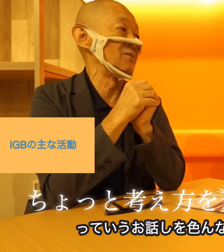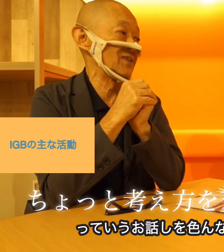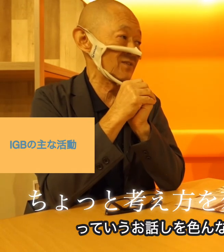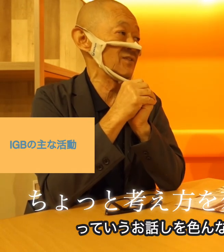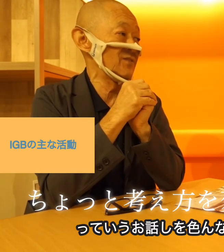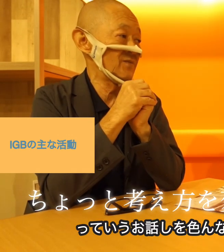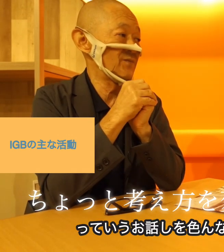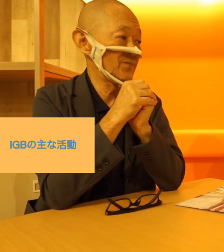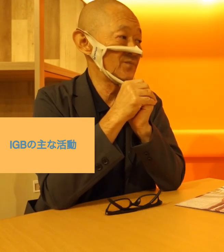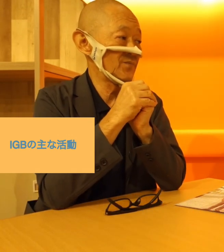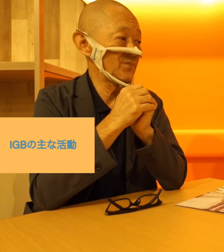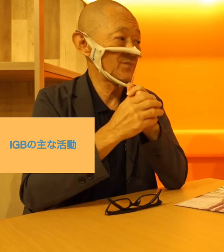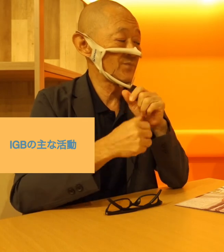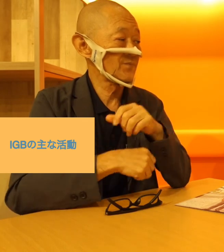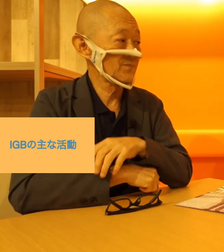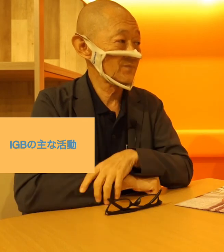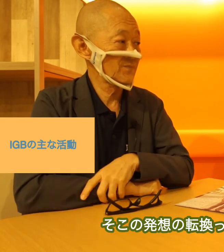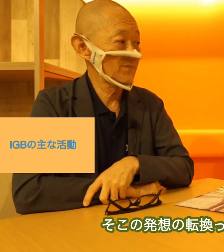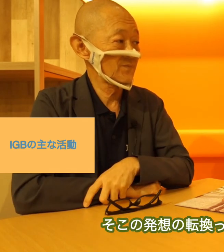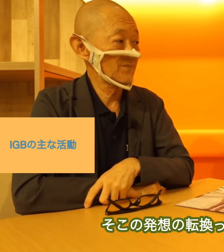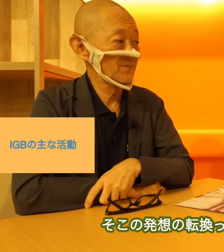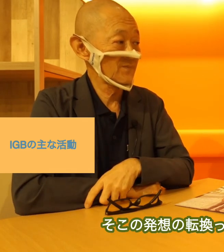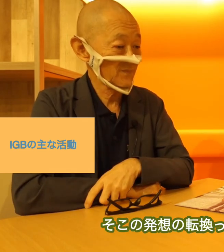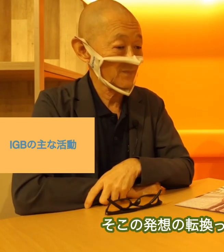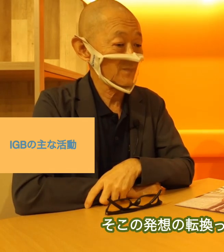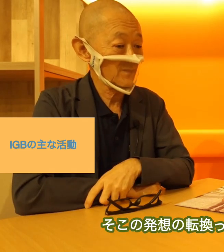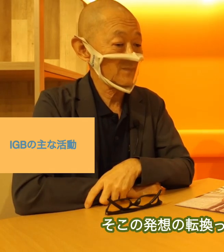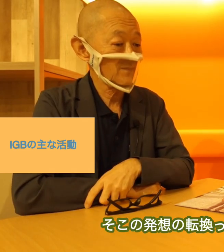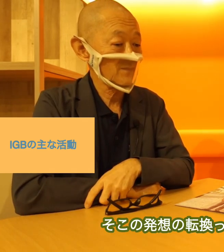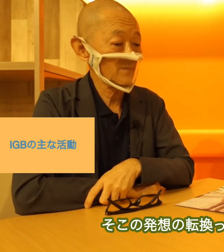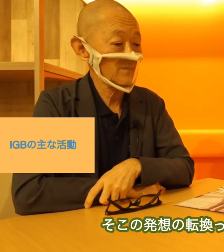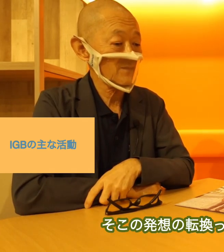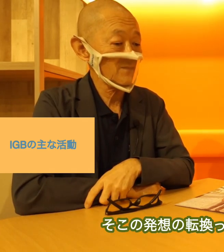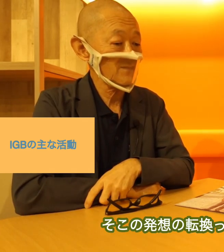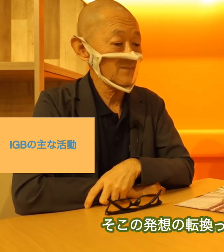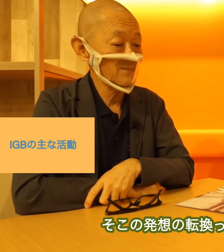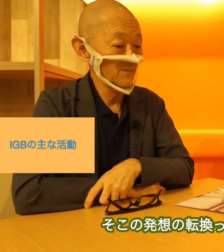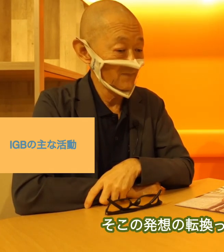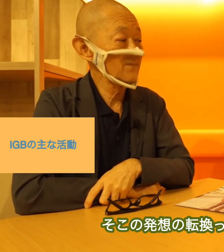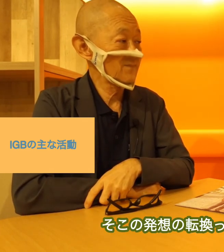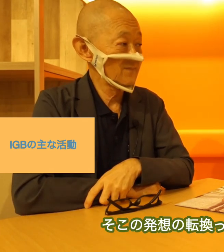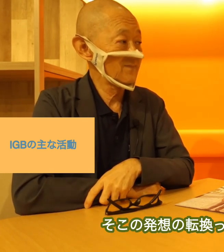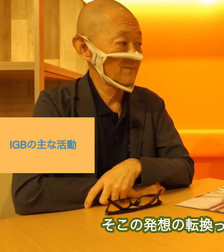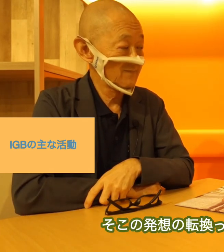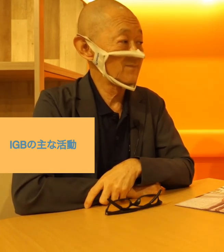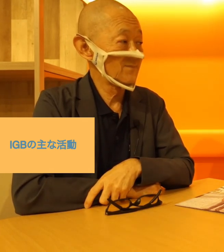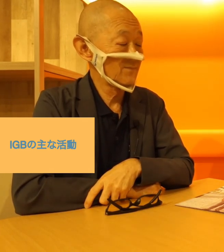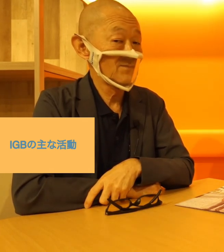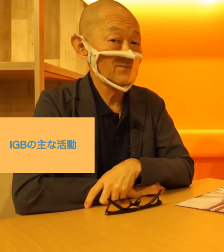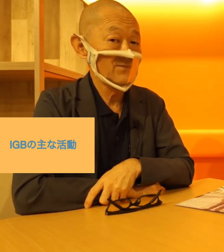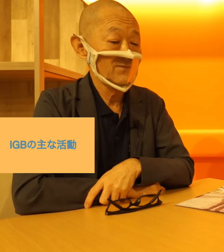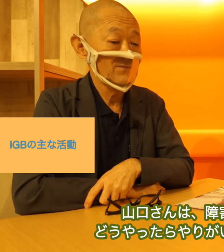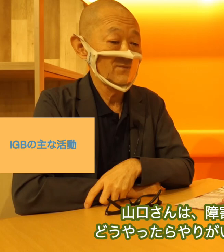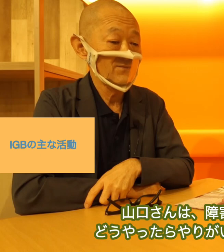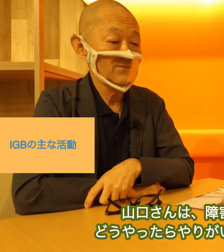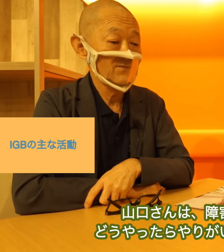ます、 はい、すごくそこの発想の転換って難しいですよね。本当に山口さん